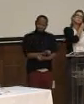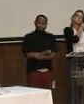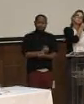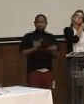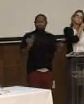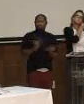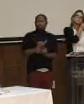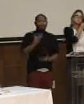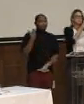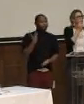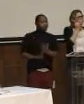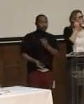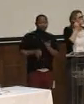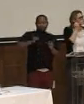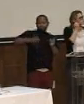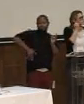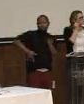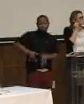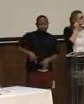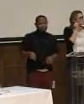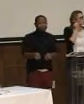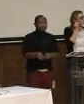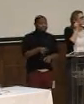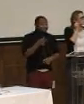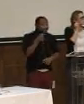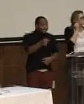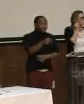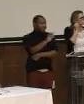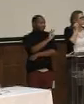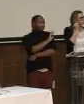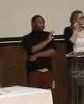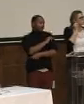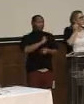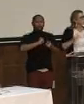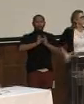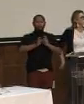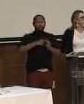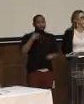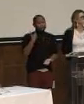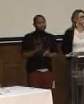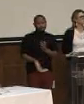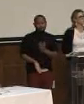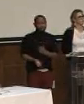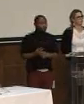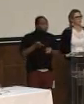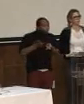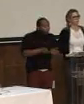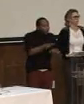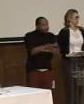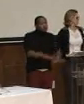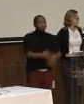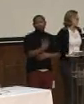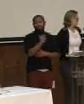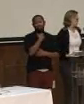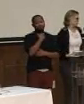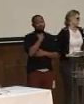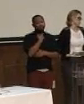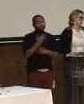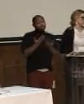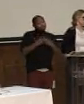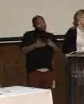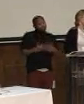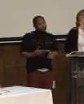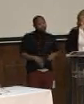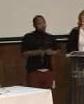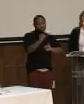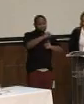7 técnicos administrativos. Não pode continuar assim, isso dá um prejuízo enorme para a instituição. E quando você tem